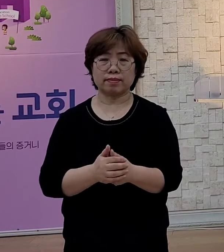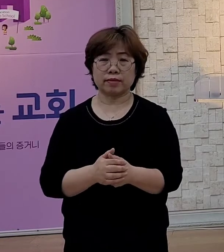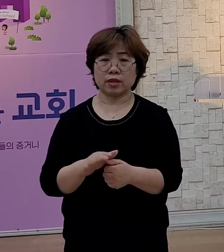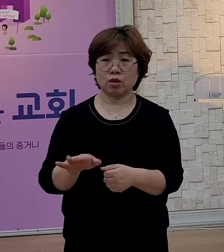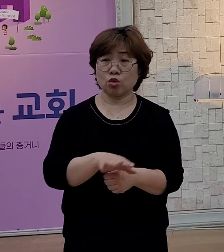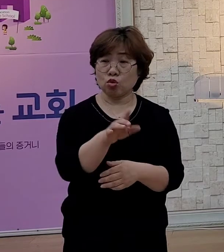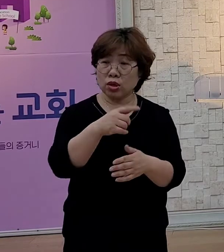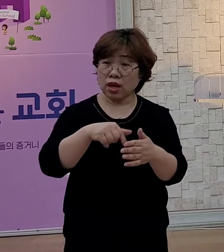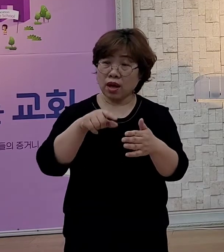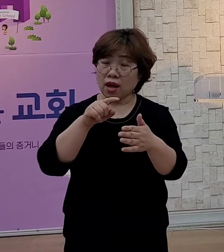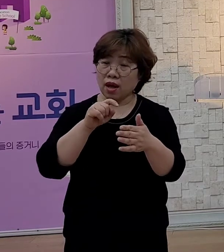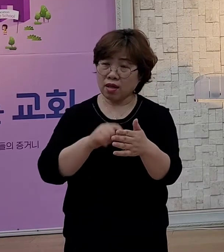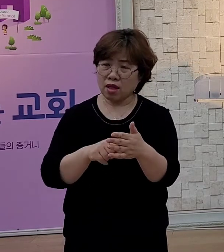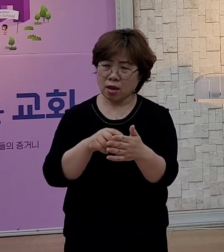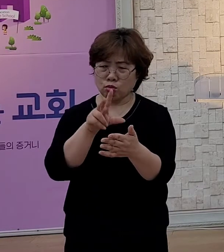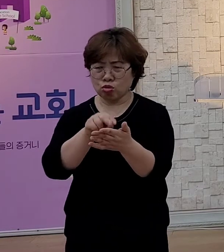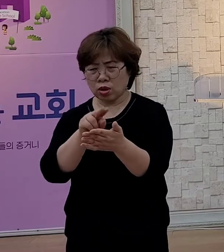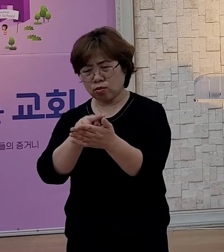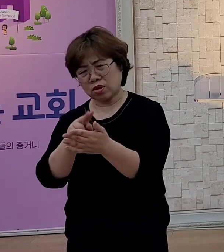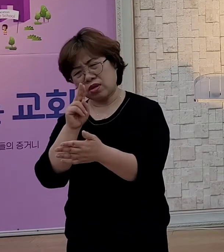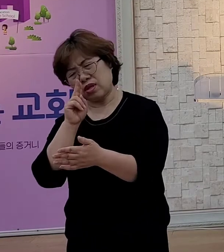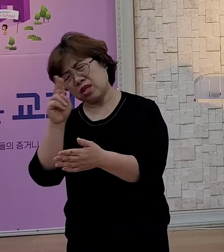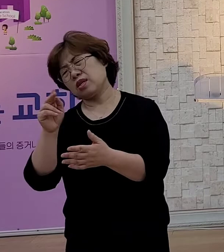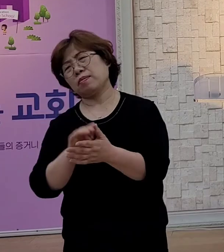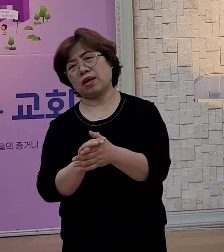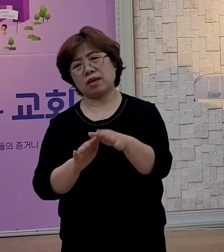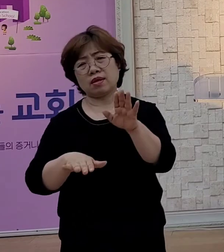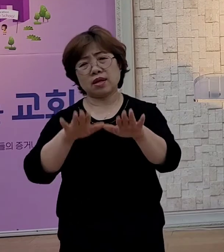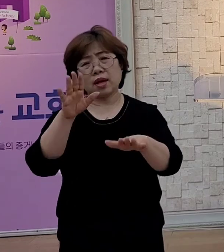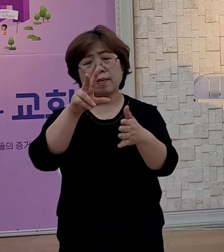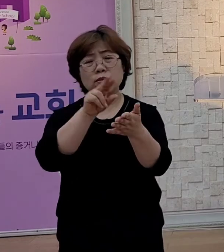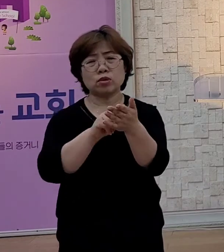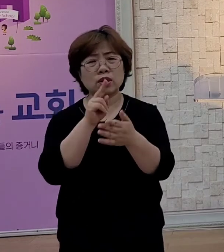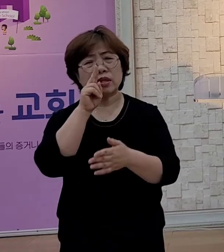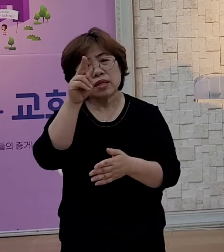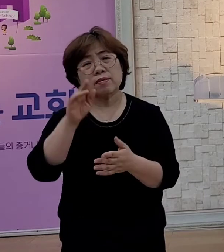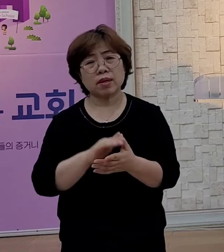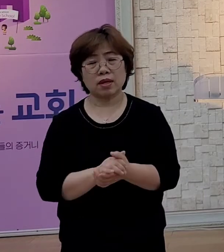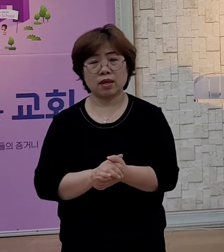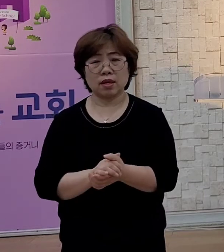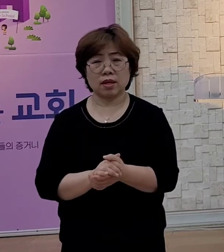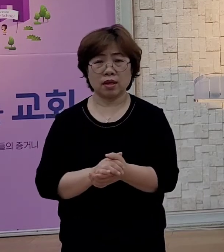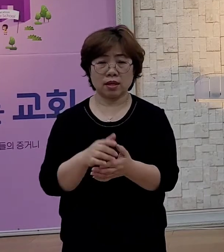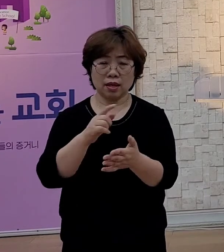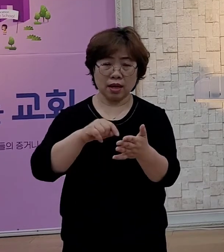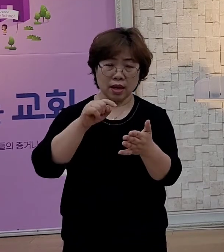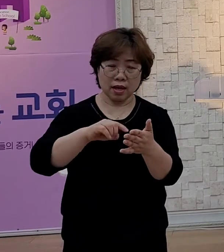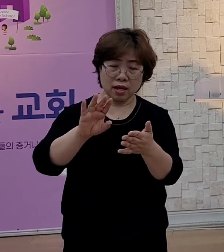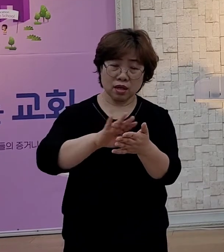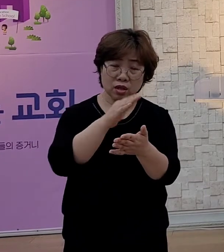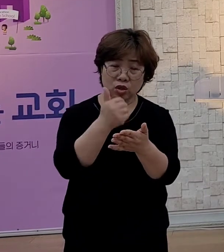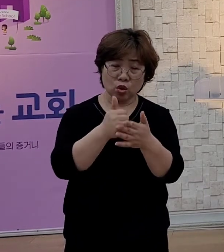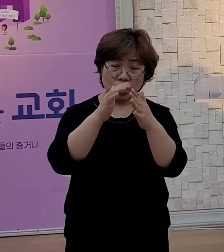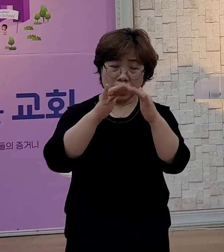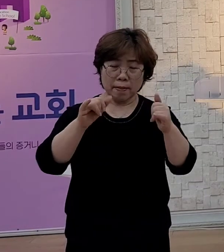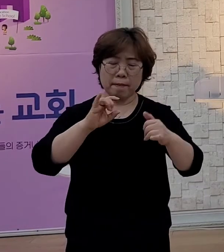우리 안에 지금 이런 문제가 심각합니다. 이 안에는 그리스도인 뿐밖에 없어요.